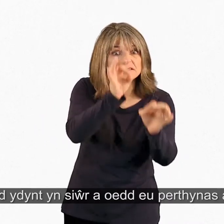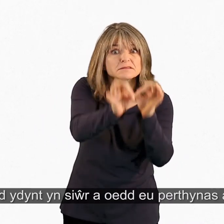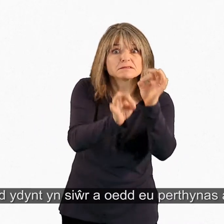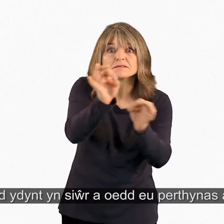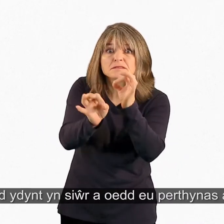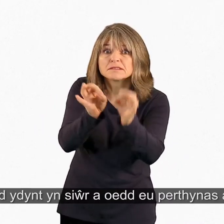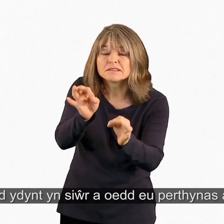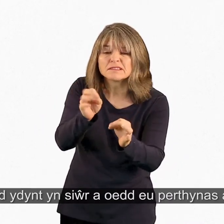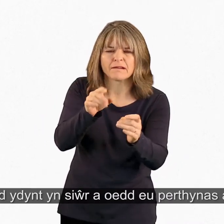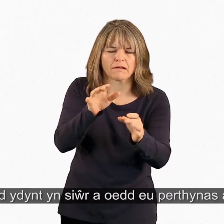perthynas am rhoi.